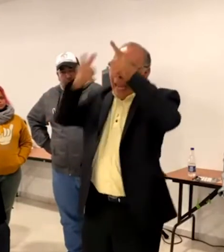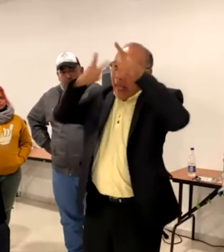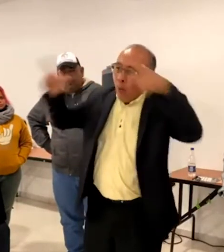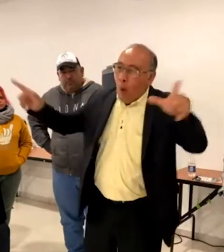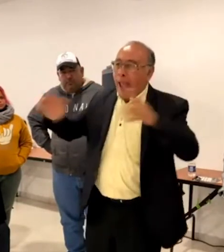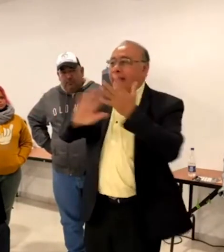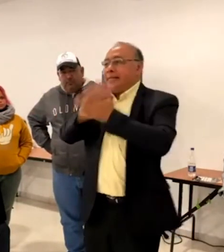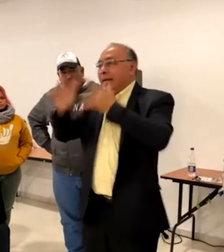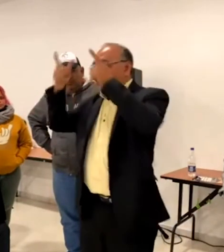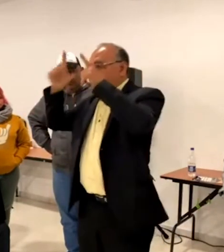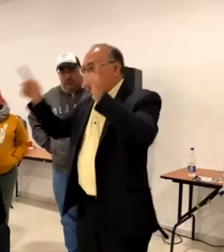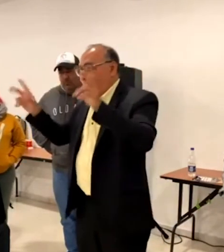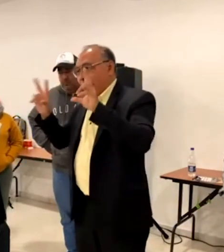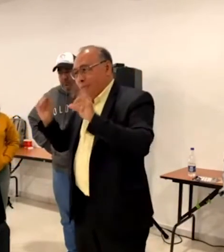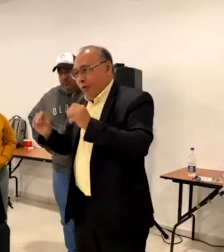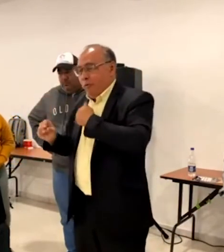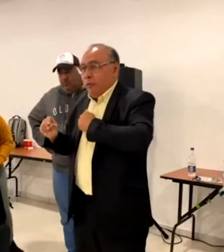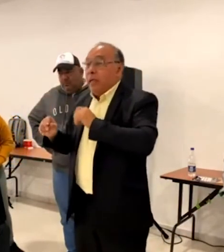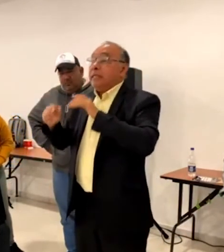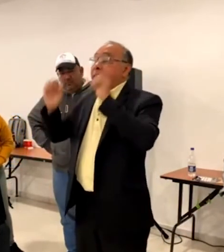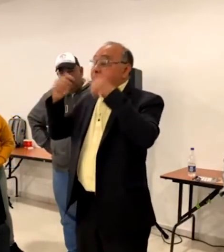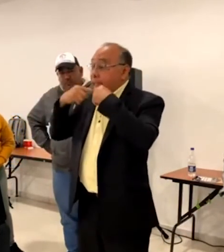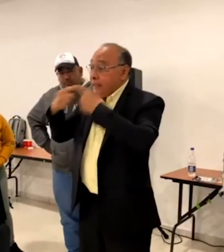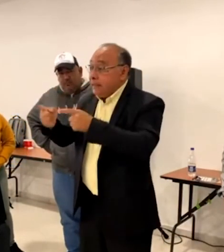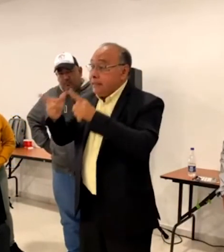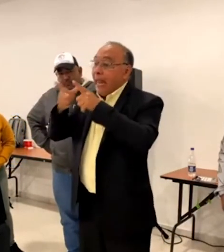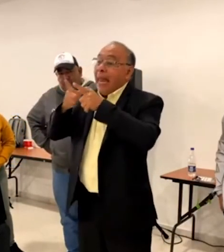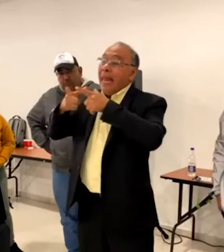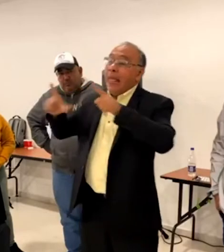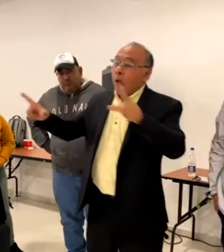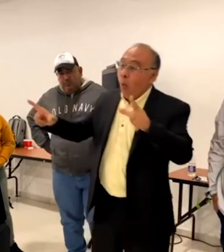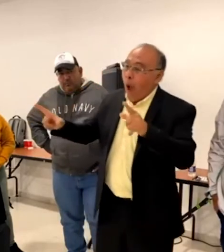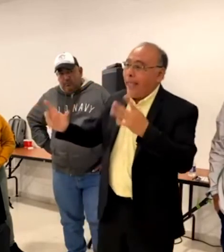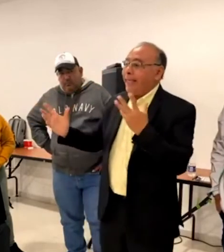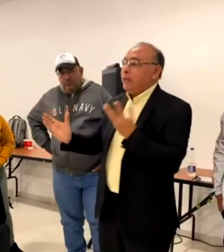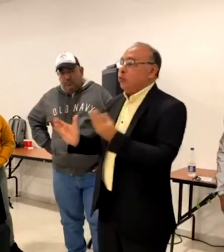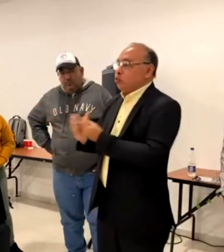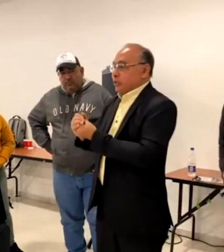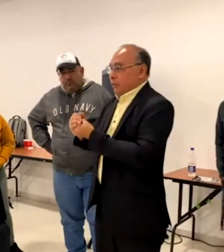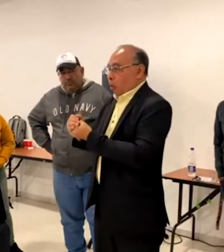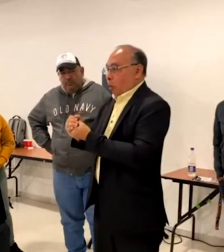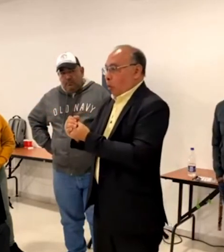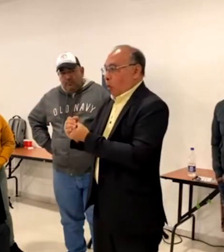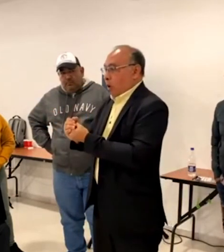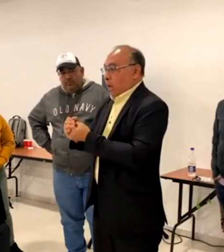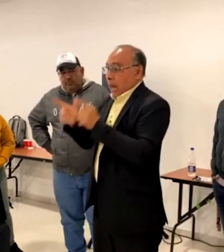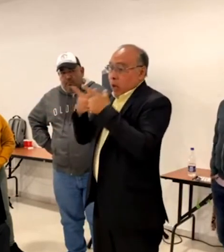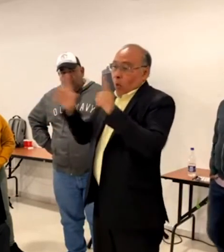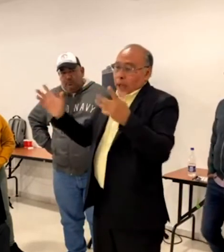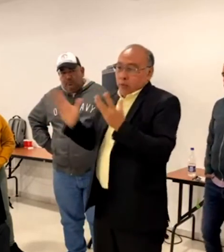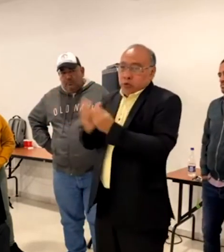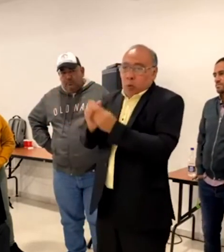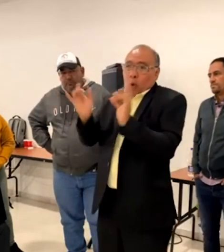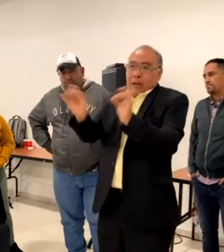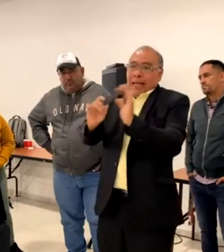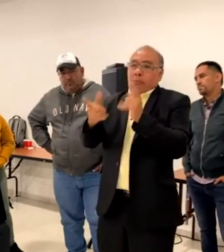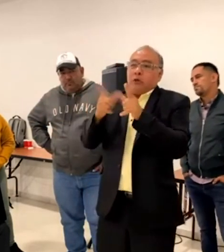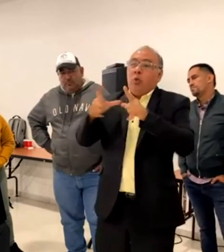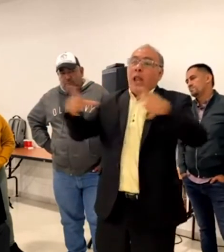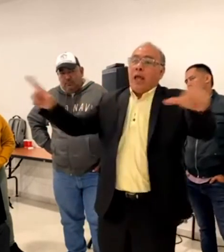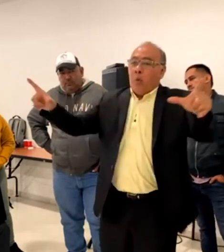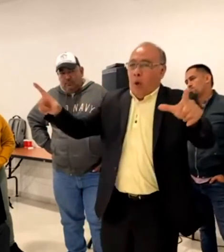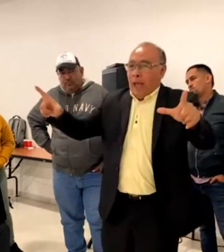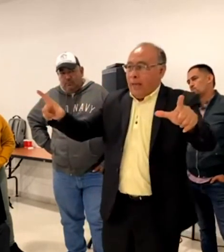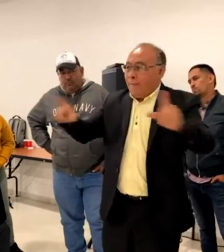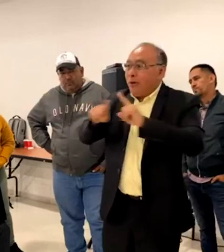cuando no vemos que no es así no es lenguaje es entonces lengua de señas y en